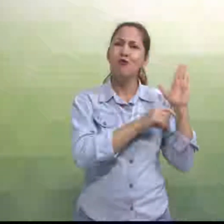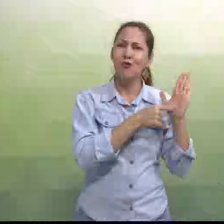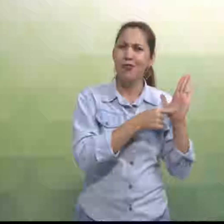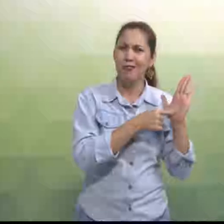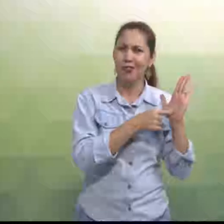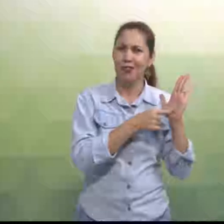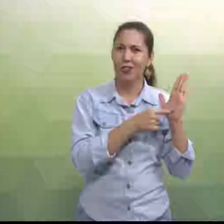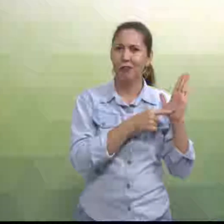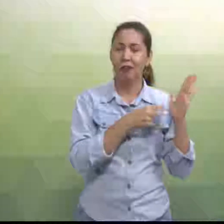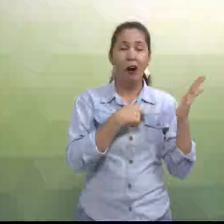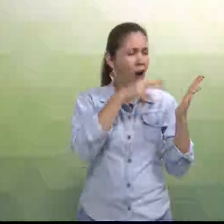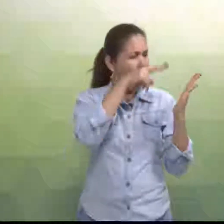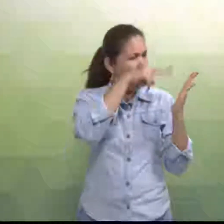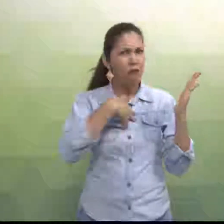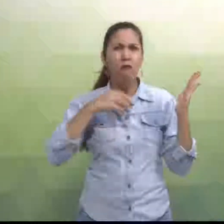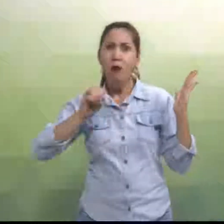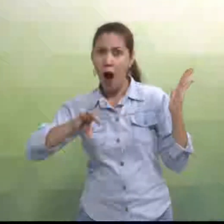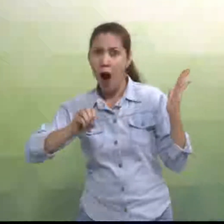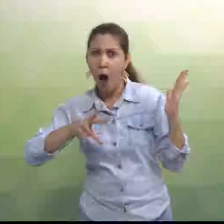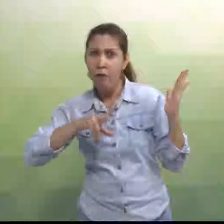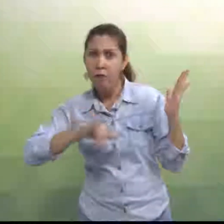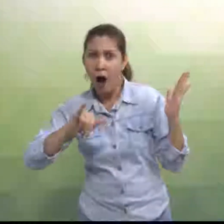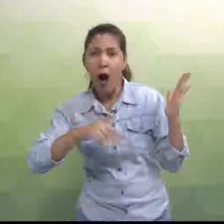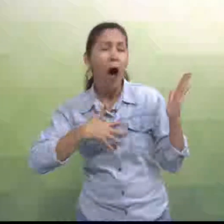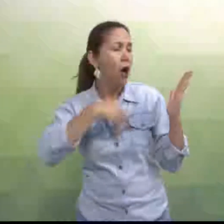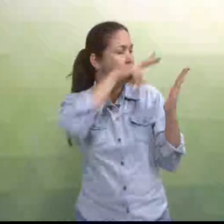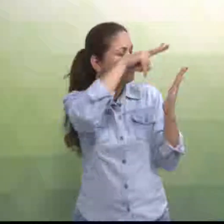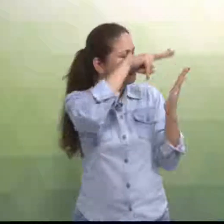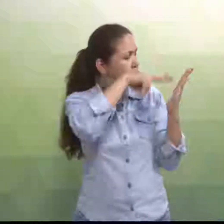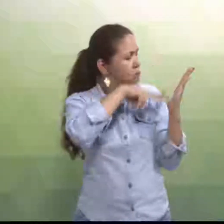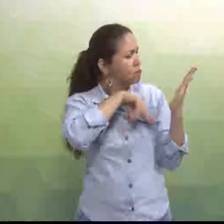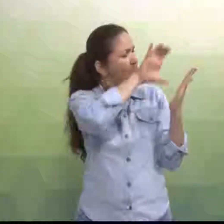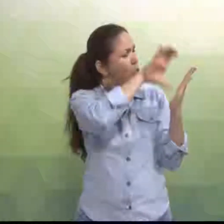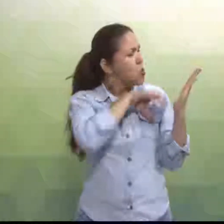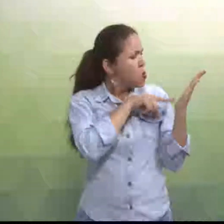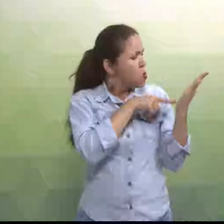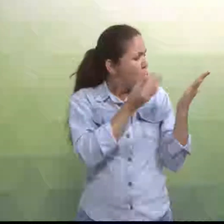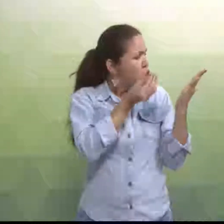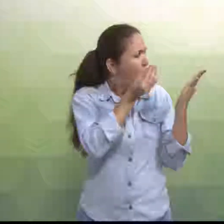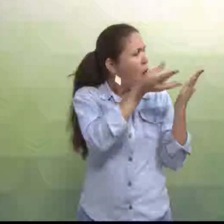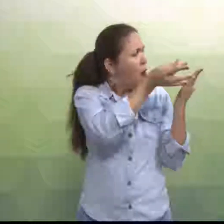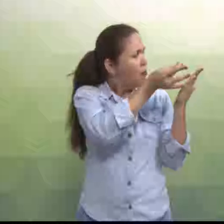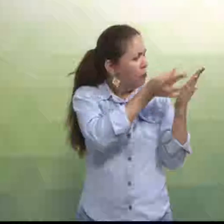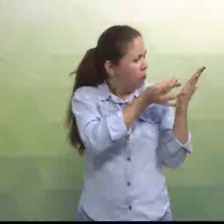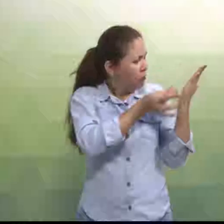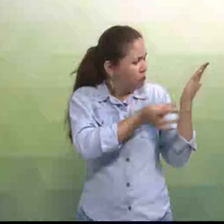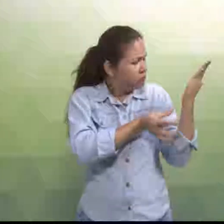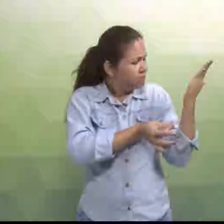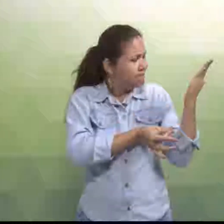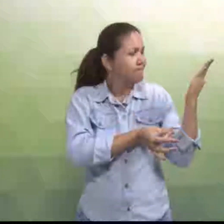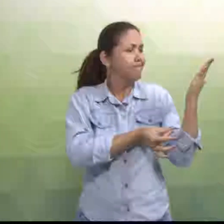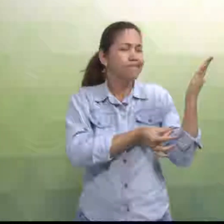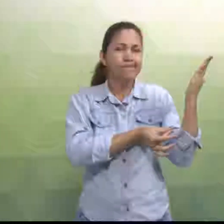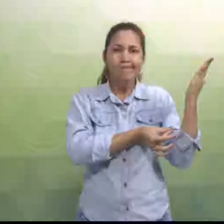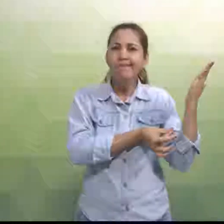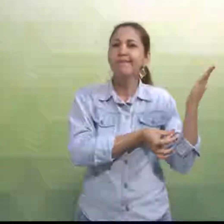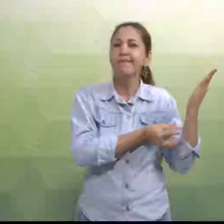estar ligados ao currículo, atentos a esse currículo, o que está especificado nesse currículo, o que